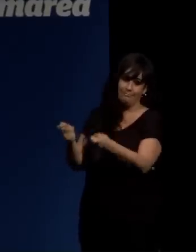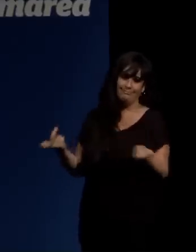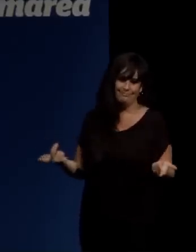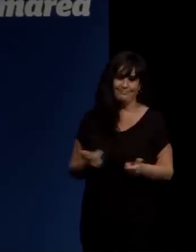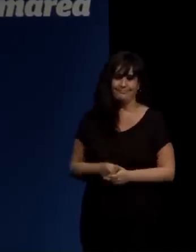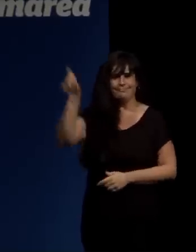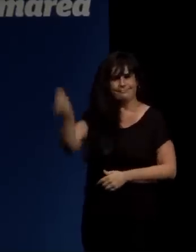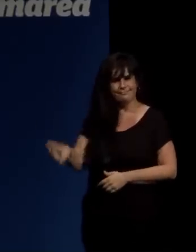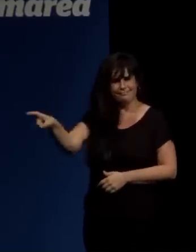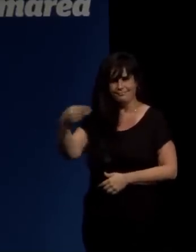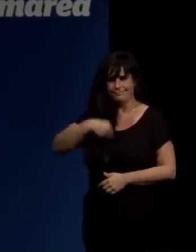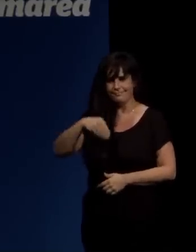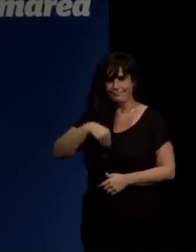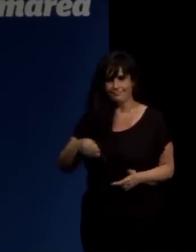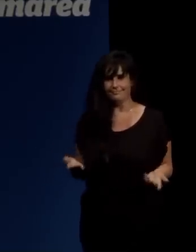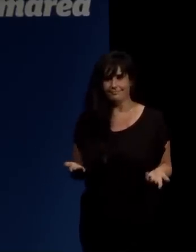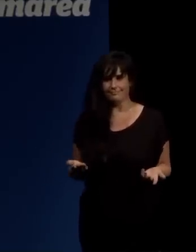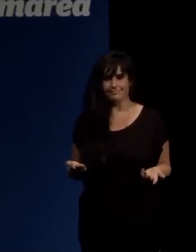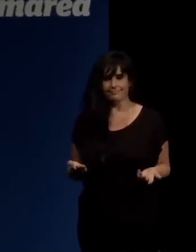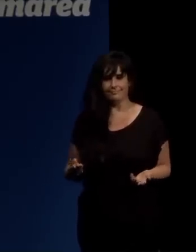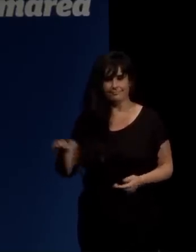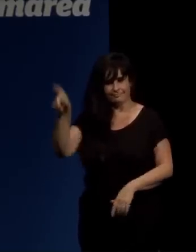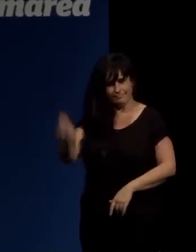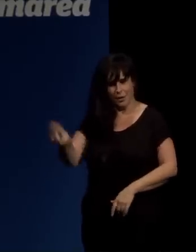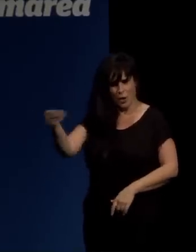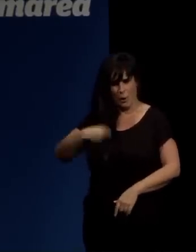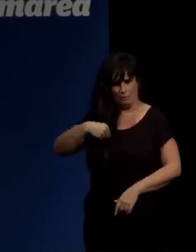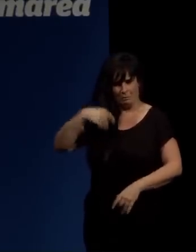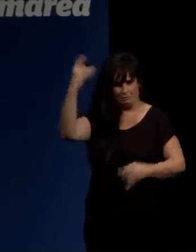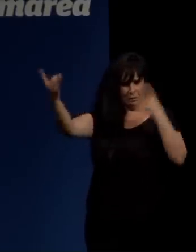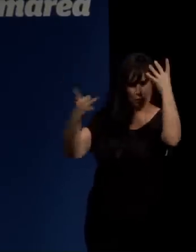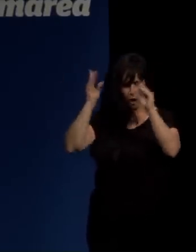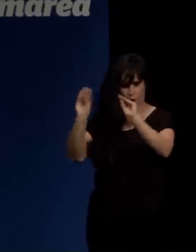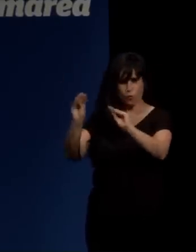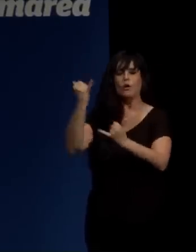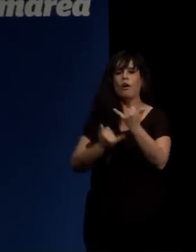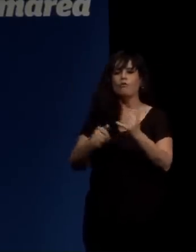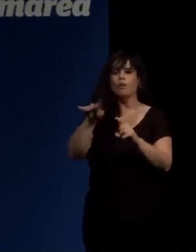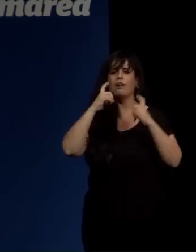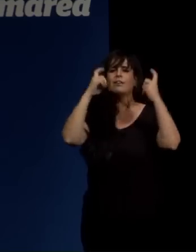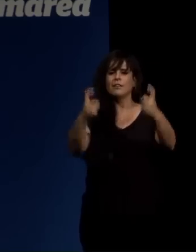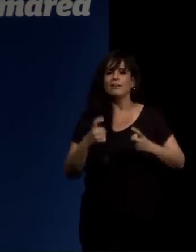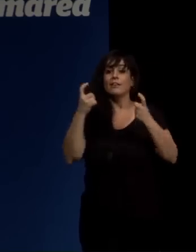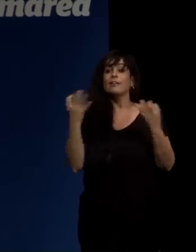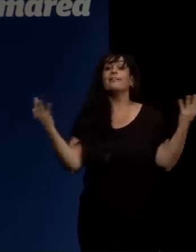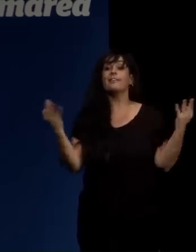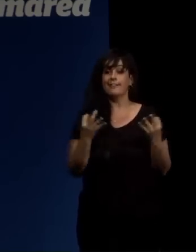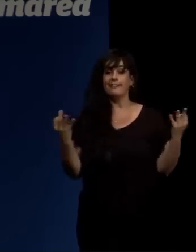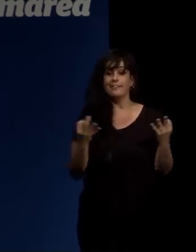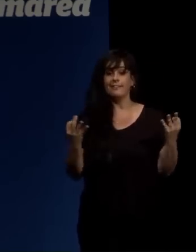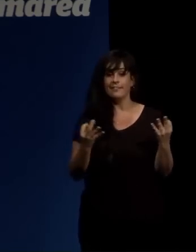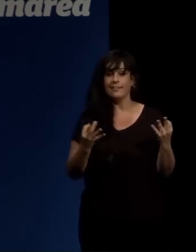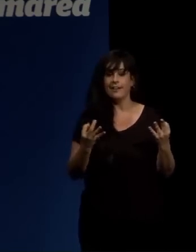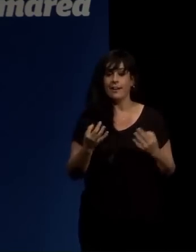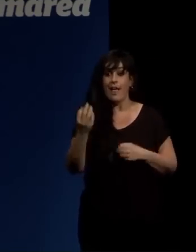ese falsario, coas súas patrañas, o que quixo silenciar é que houve